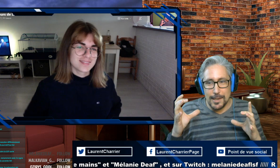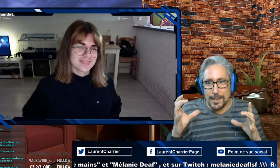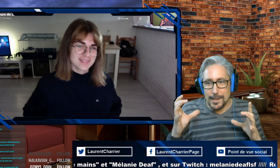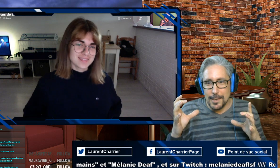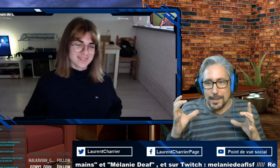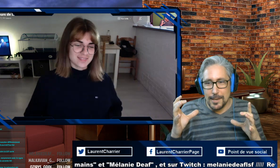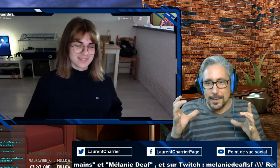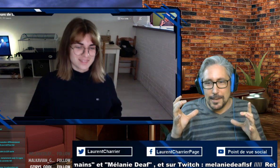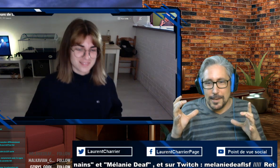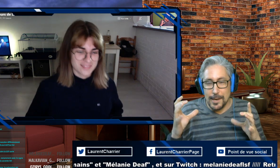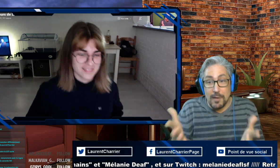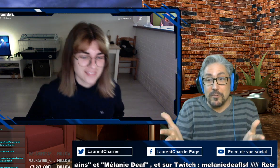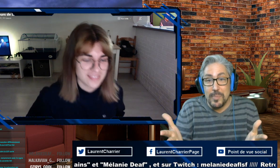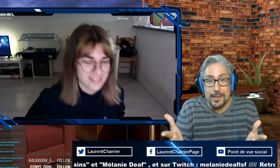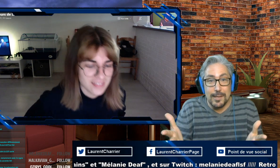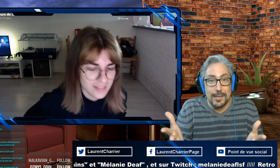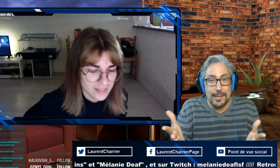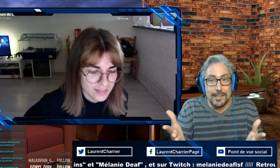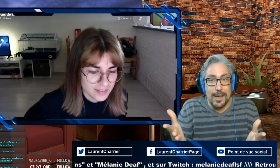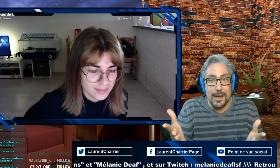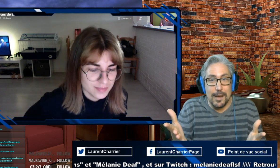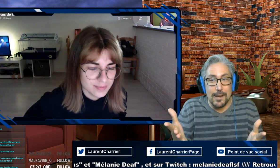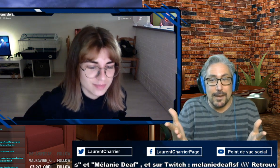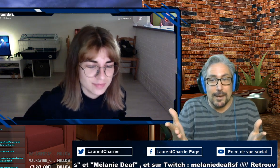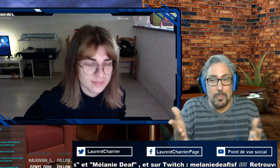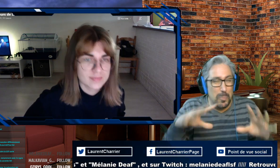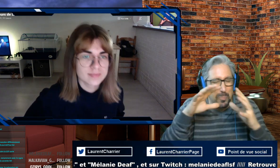Et l'alphabet,